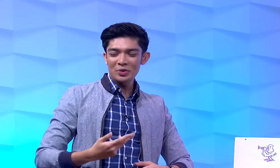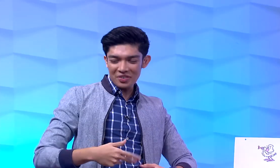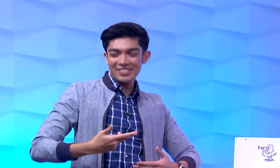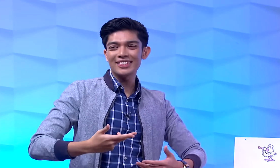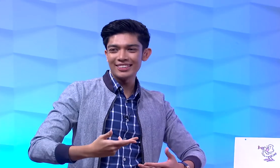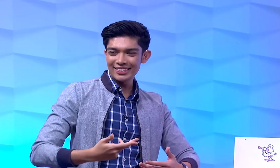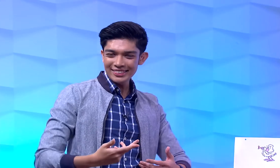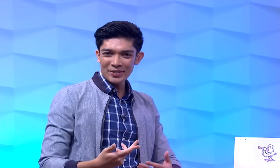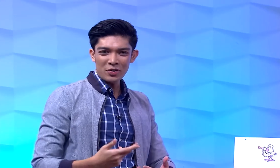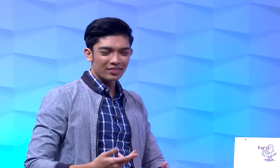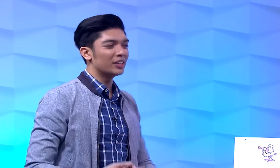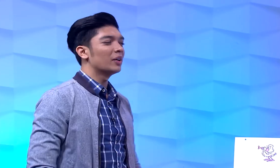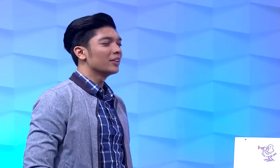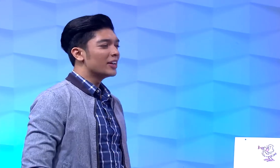curhat ya